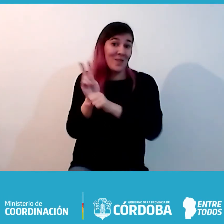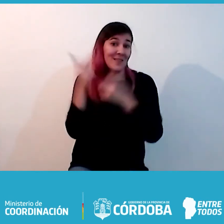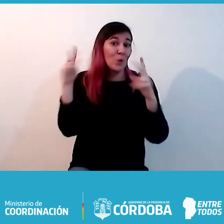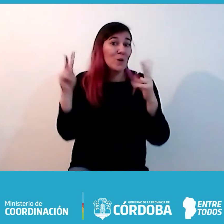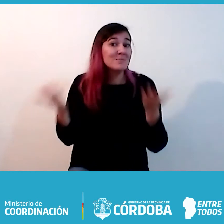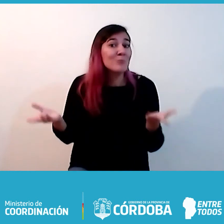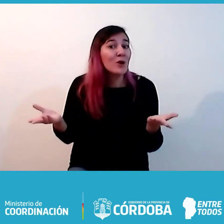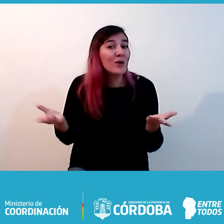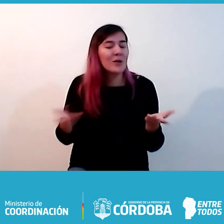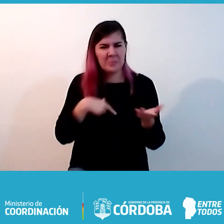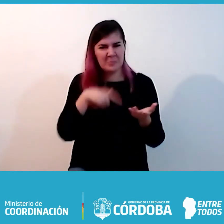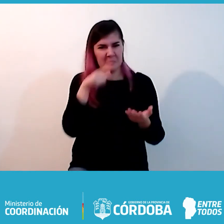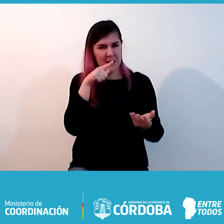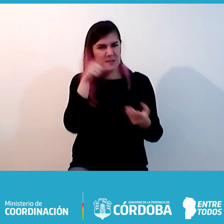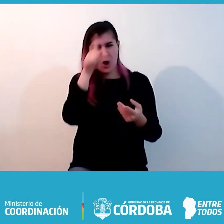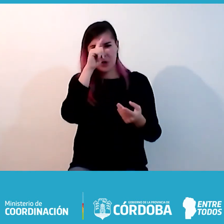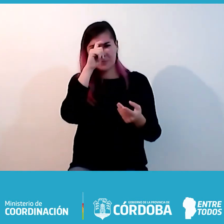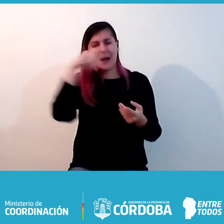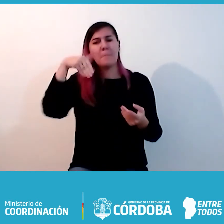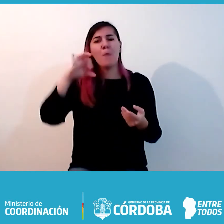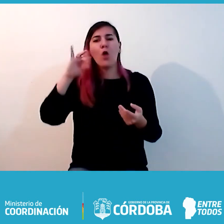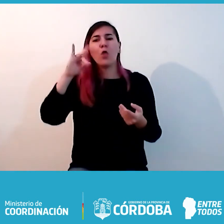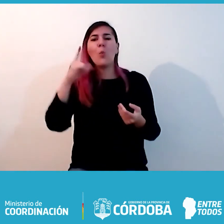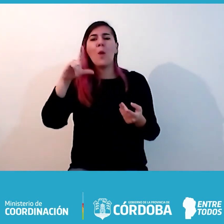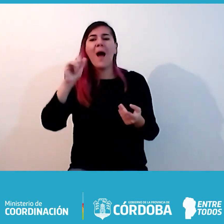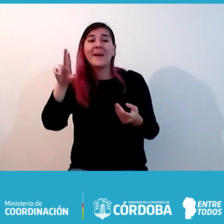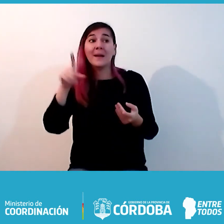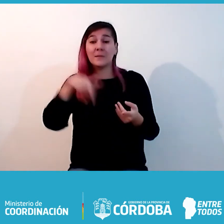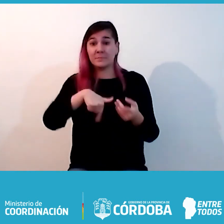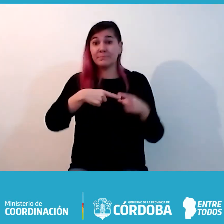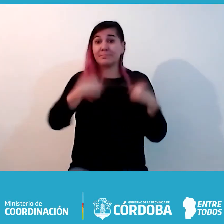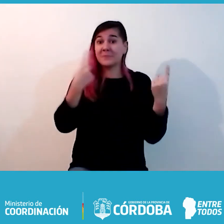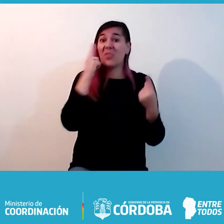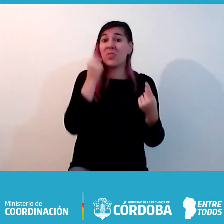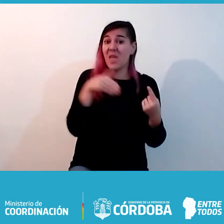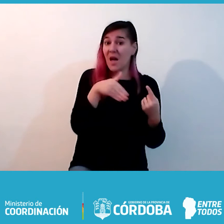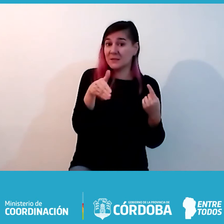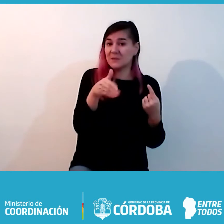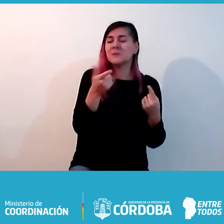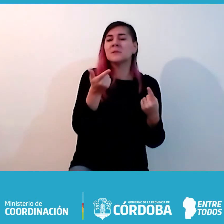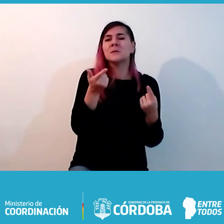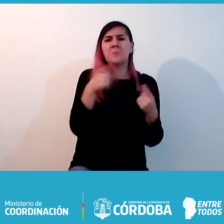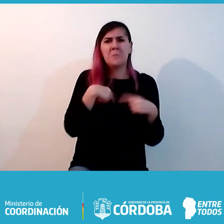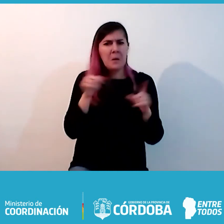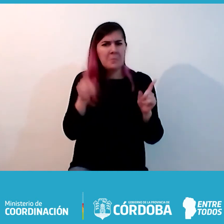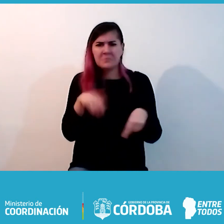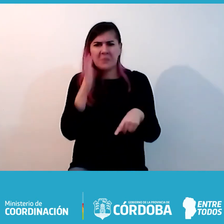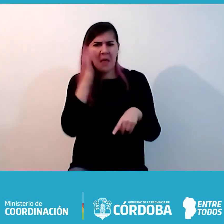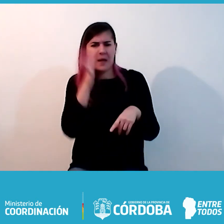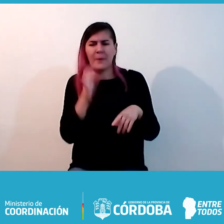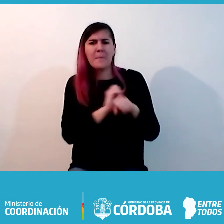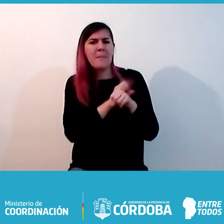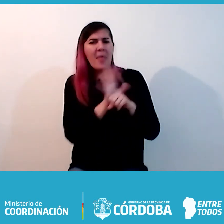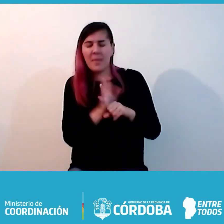turismo. Parece ser que este hospital modular se va a inaugurar en estos días. Este hospital no tiene nada que ver con algo derivado de la